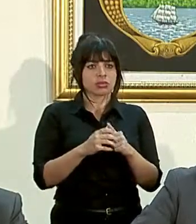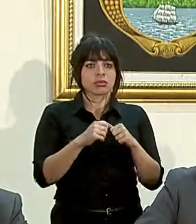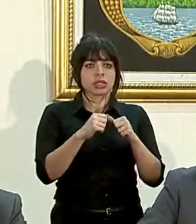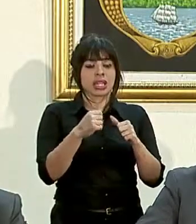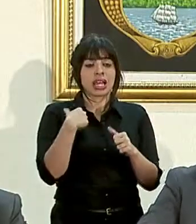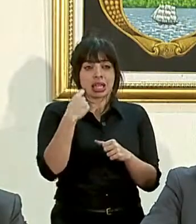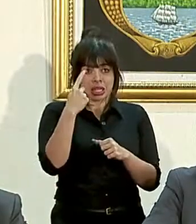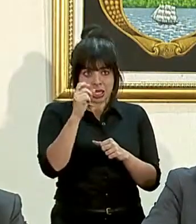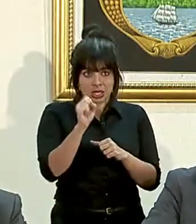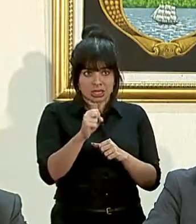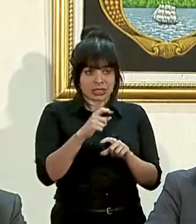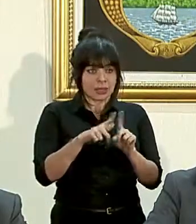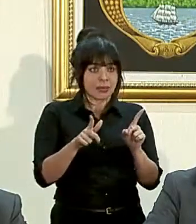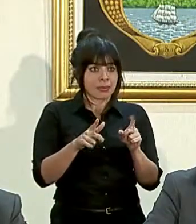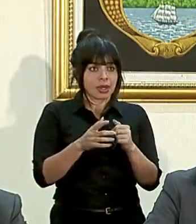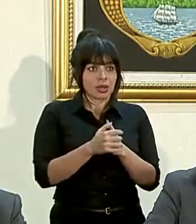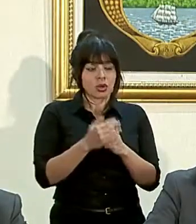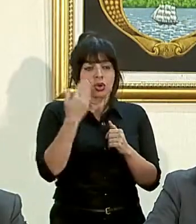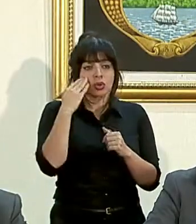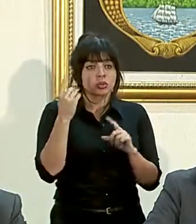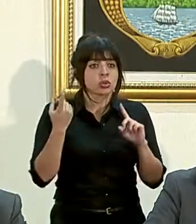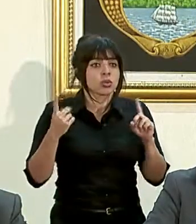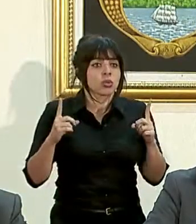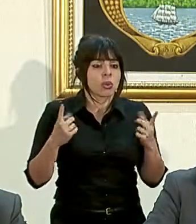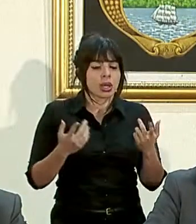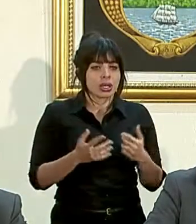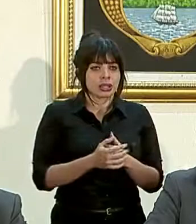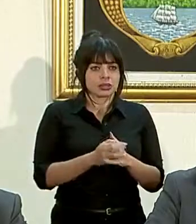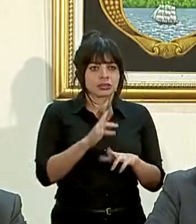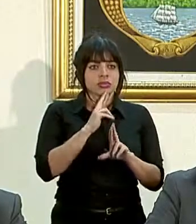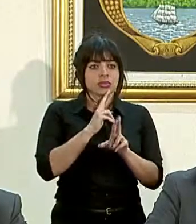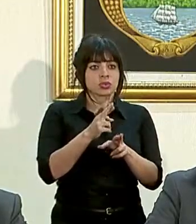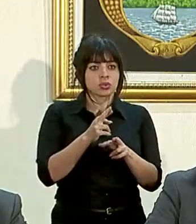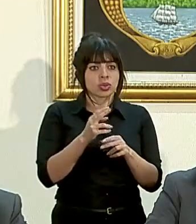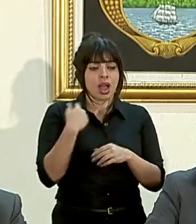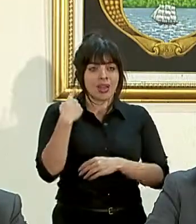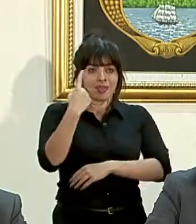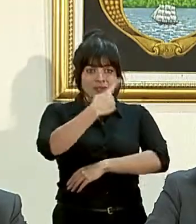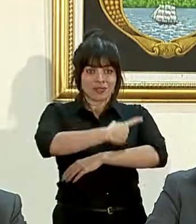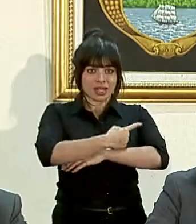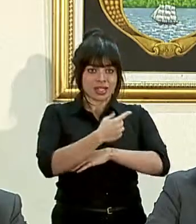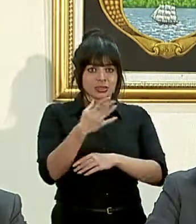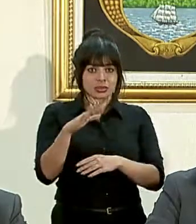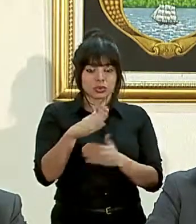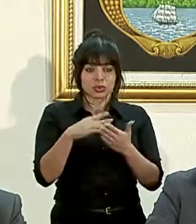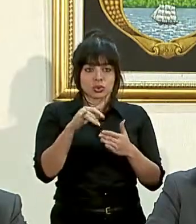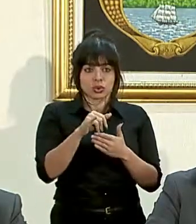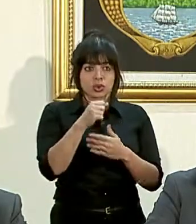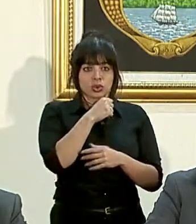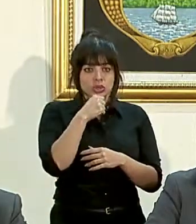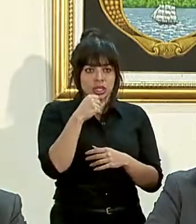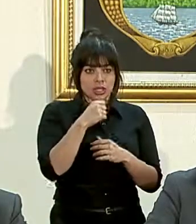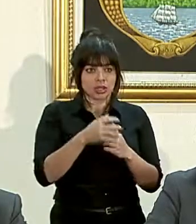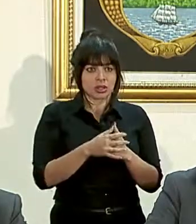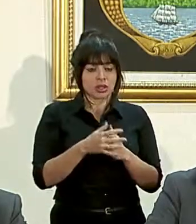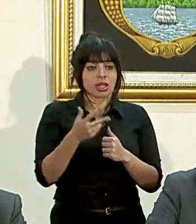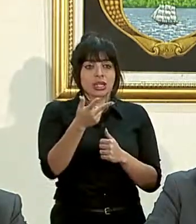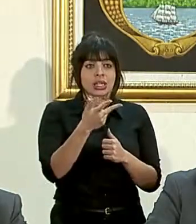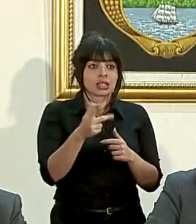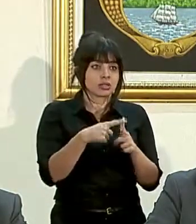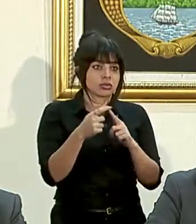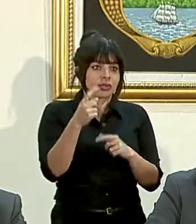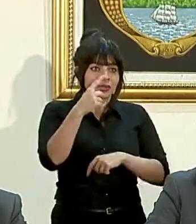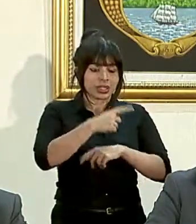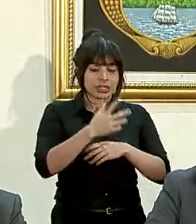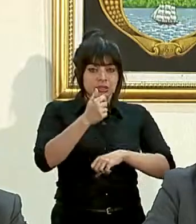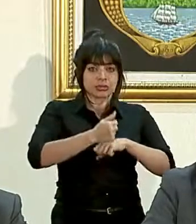Mire, entiendo que sí, pero no sé cuál va a ser el resultado. Incluso hay fechas en alguno de esos conciertos, el de los tres, así es que habrá